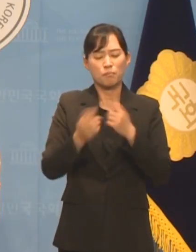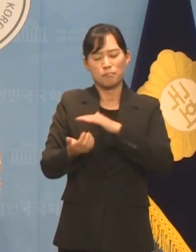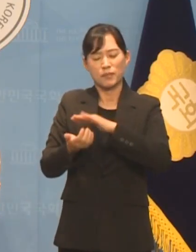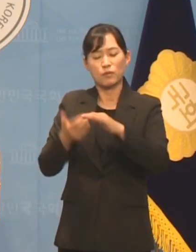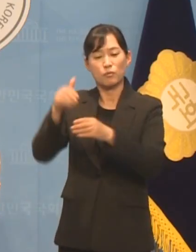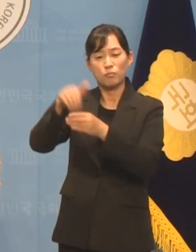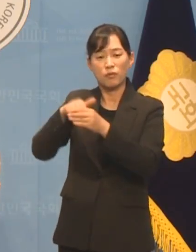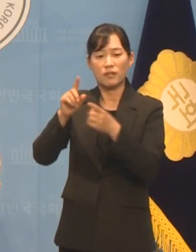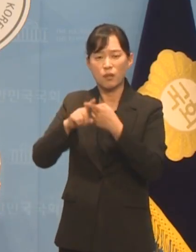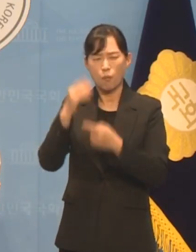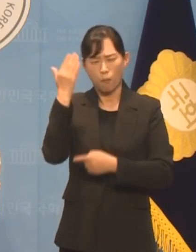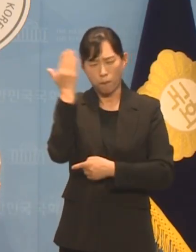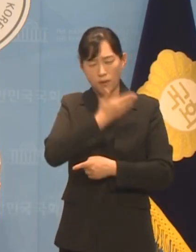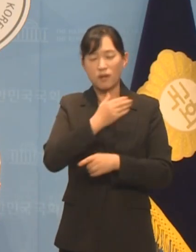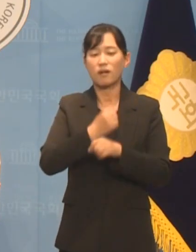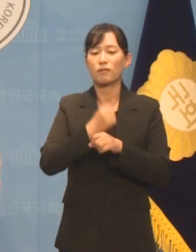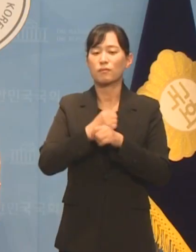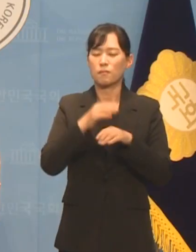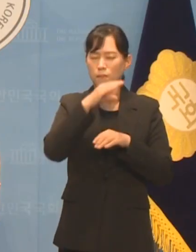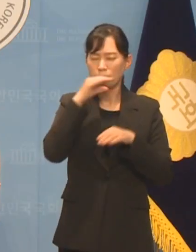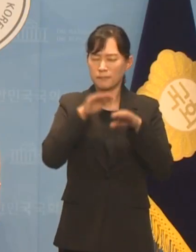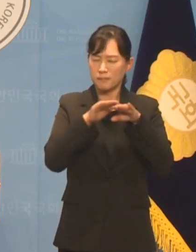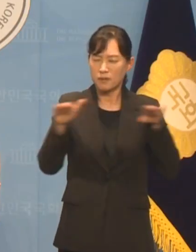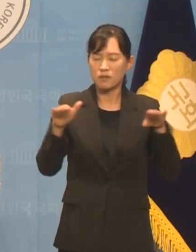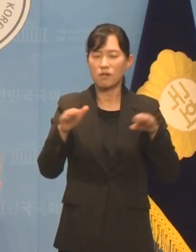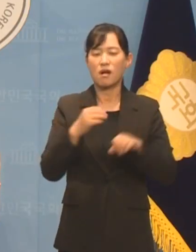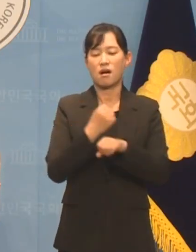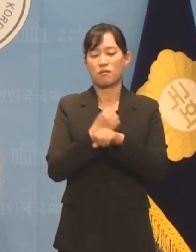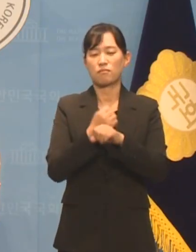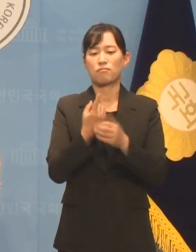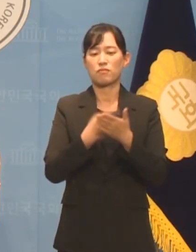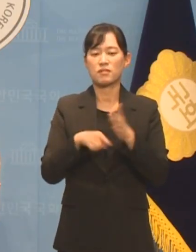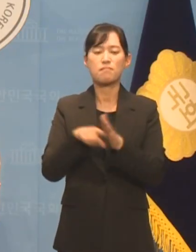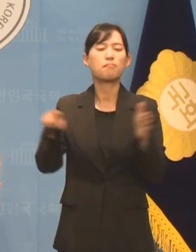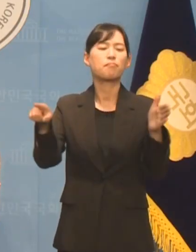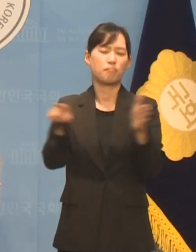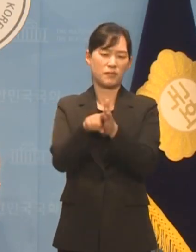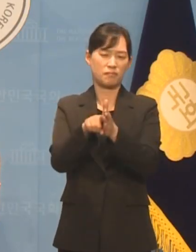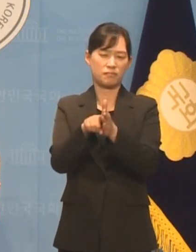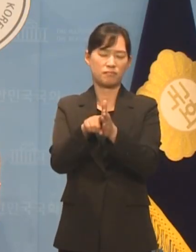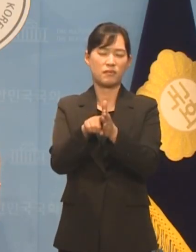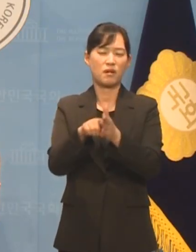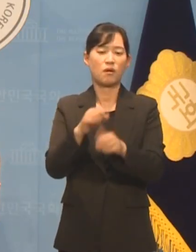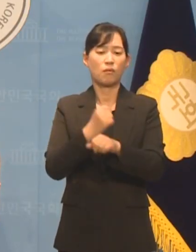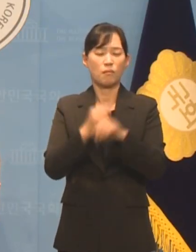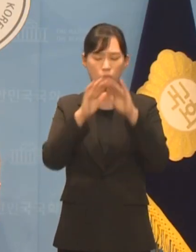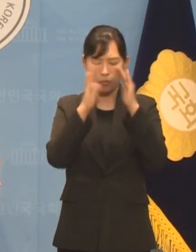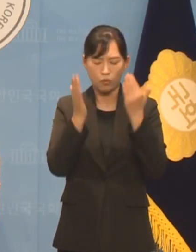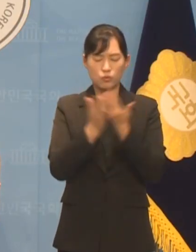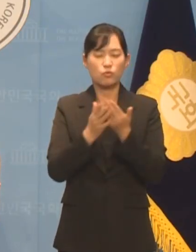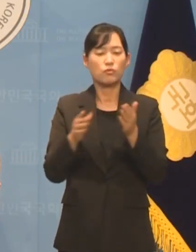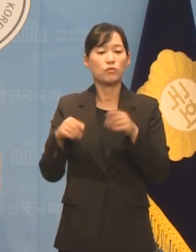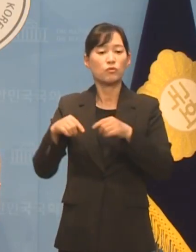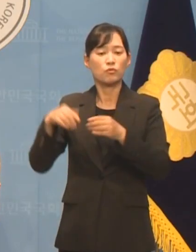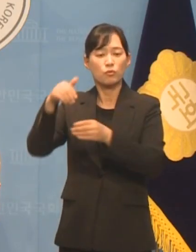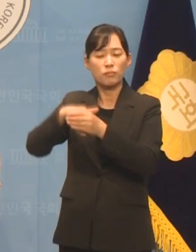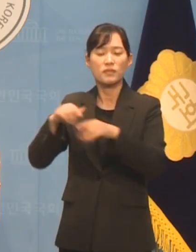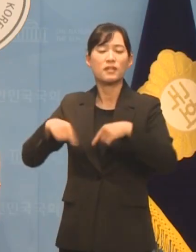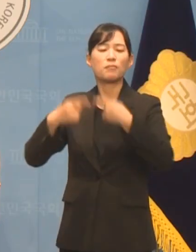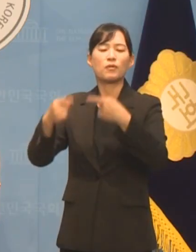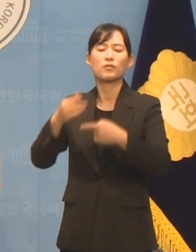대한 투명성과 그리고 공정성을 확보함으로 해서 신뢰도를 높여서 전체적인 투표를 높이는